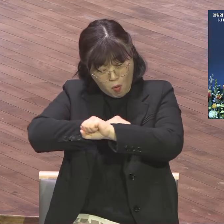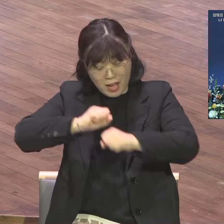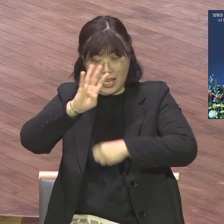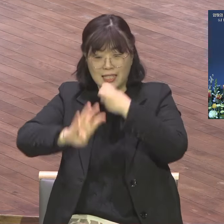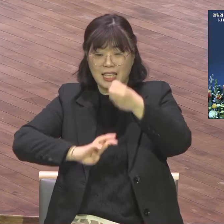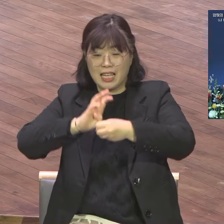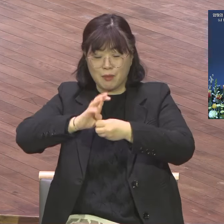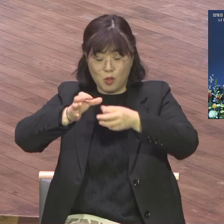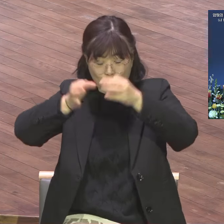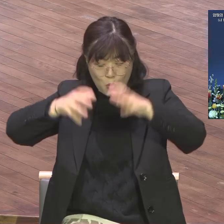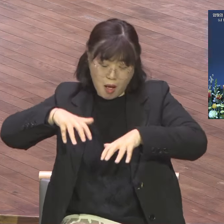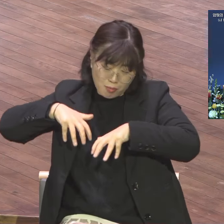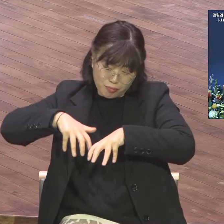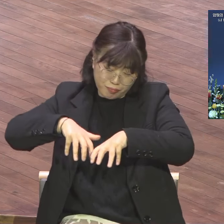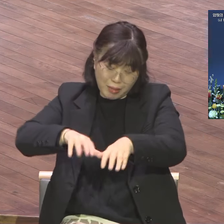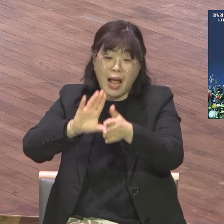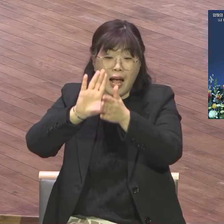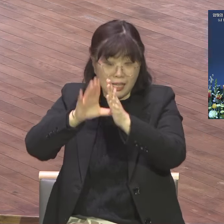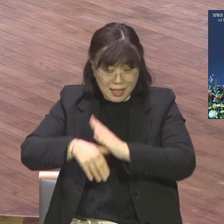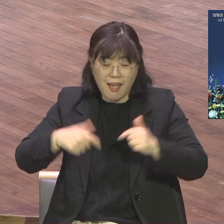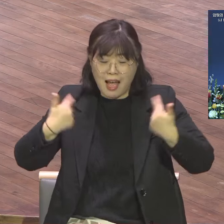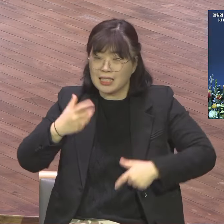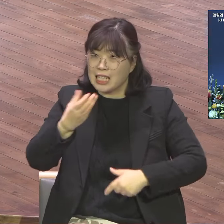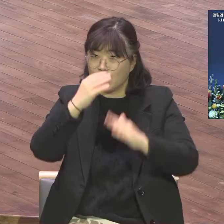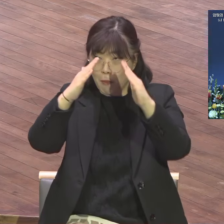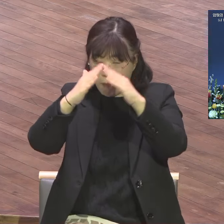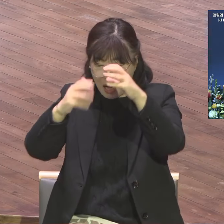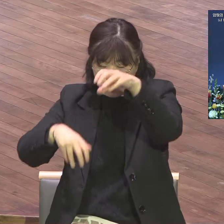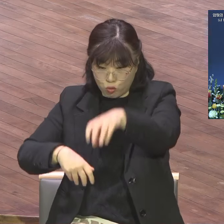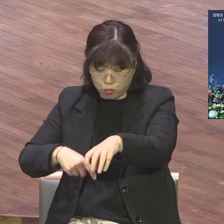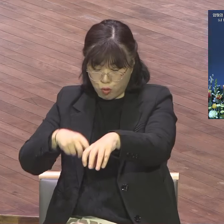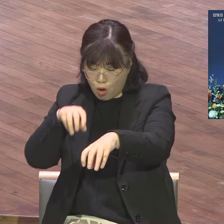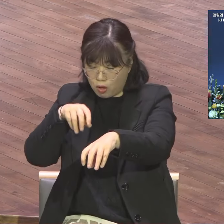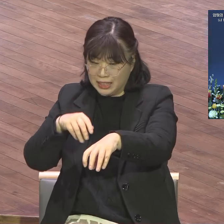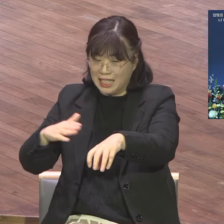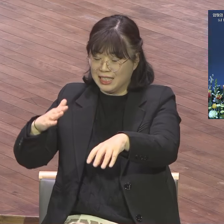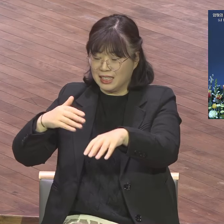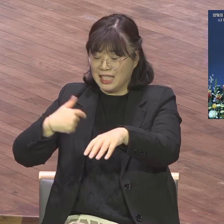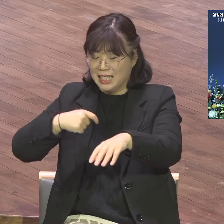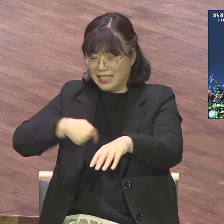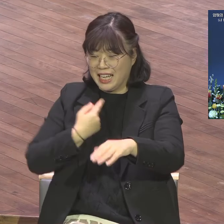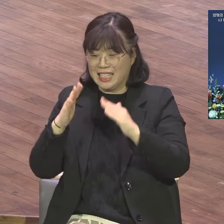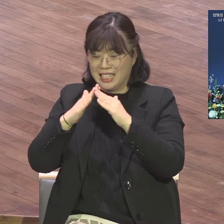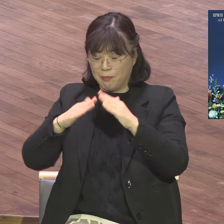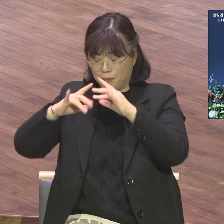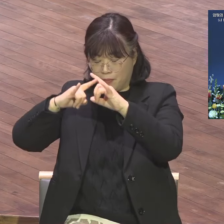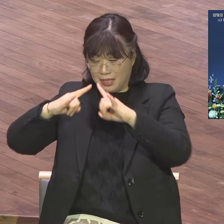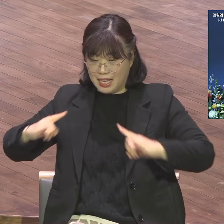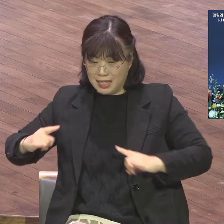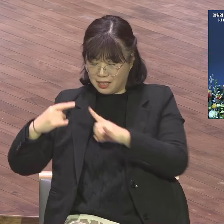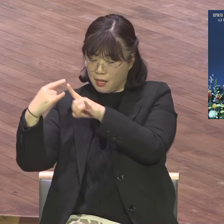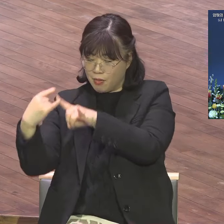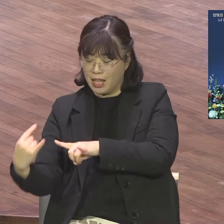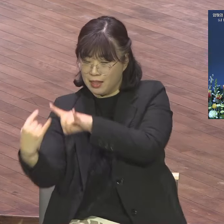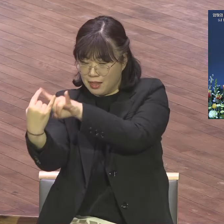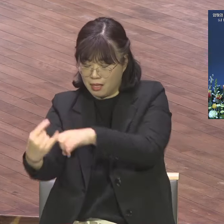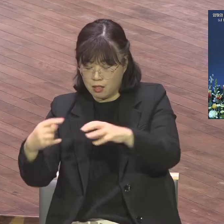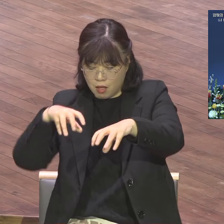열두 지파가 텐트 열두 개 쫙 제가 열두 지파대로 뺑 성전 중심으로 뺑 둘러요.